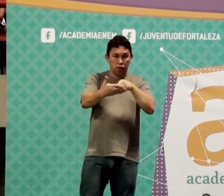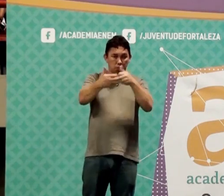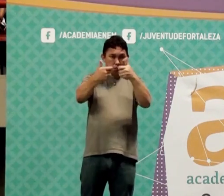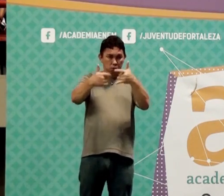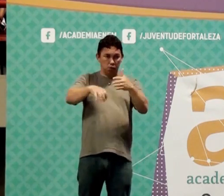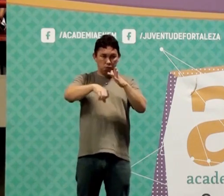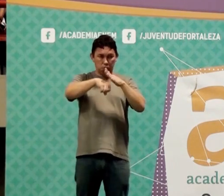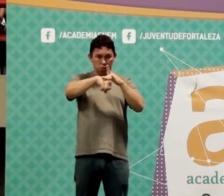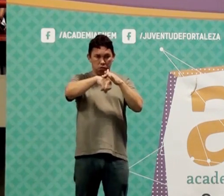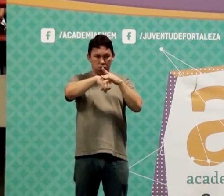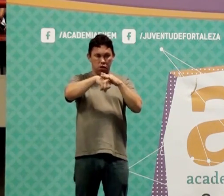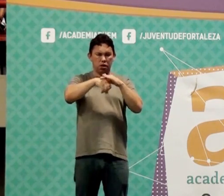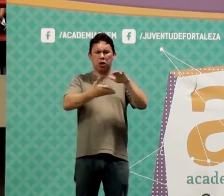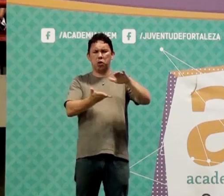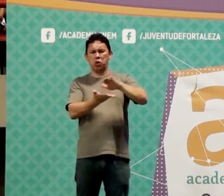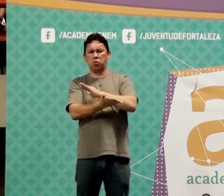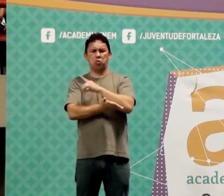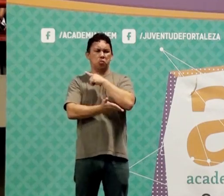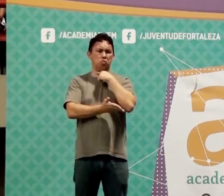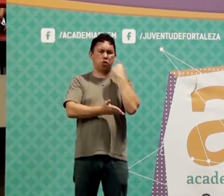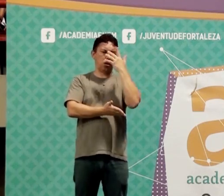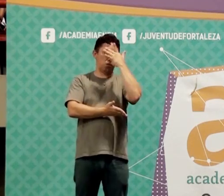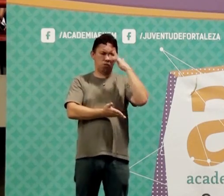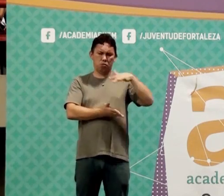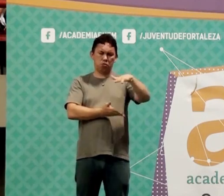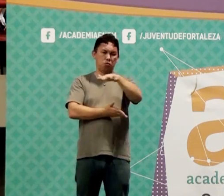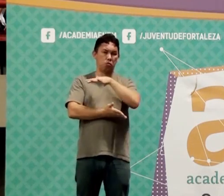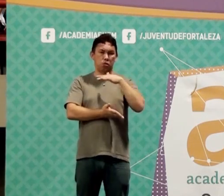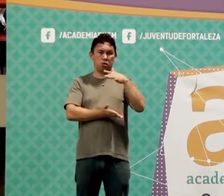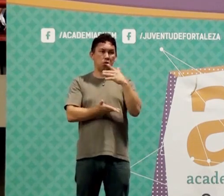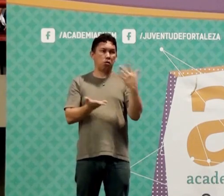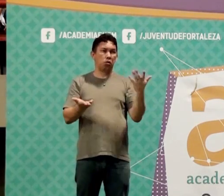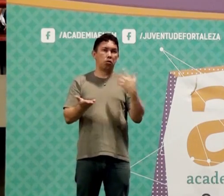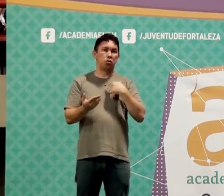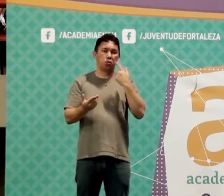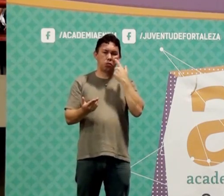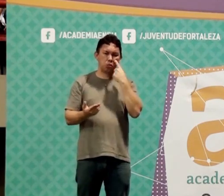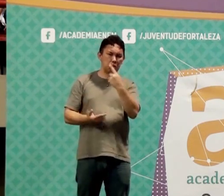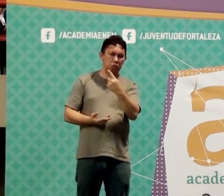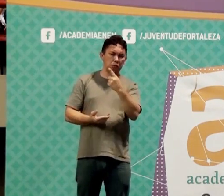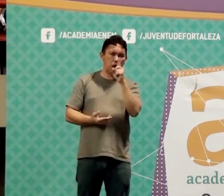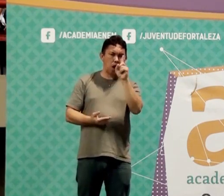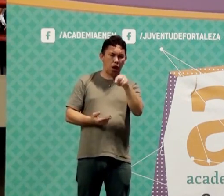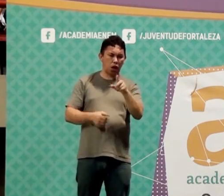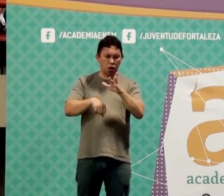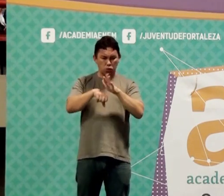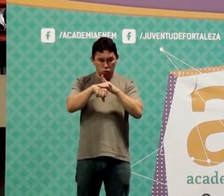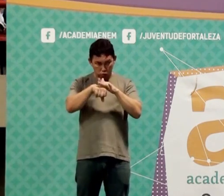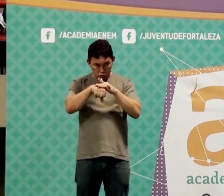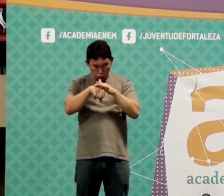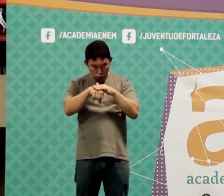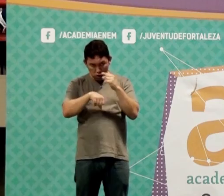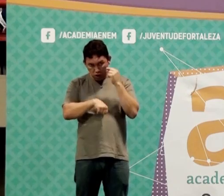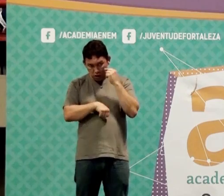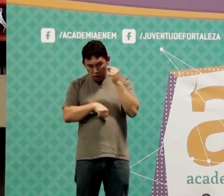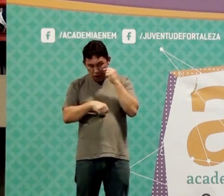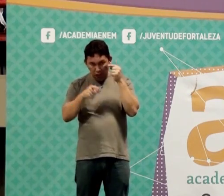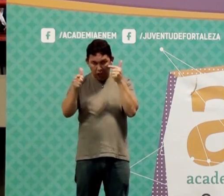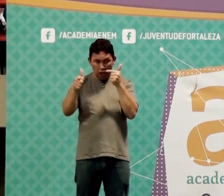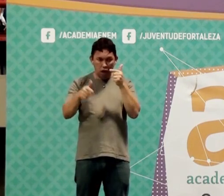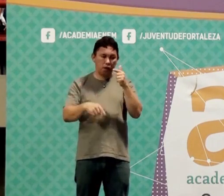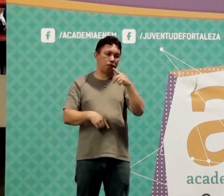as cruzadas. É o concílio de Clermont, quando o Papa declarou guerra. A outra data está aí,